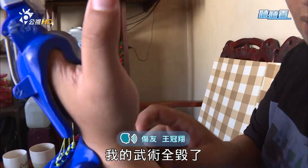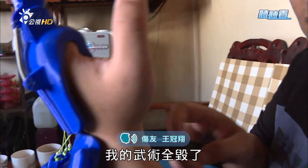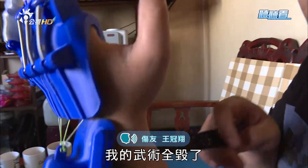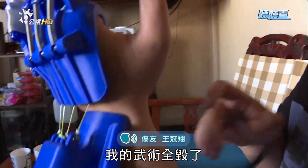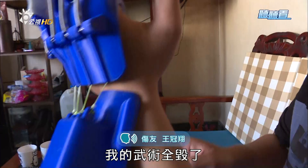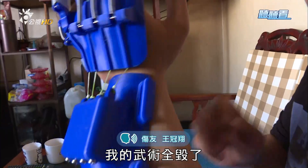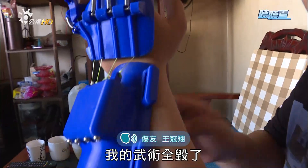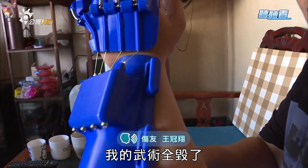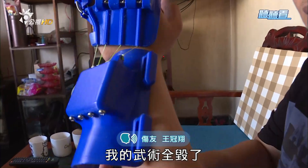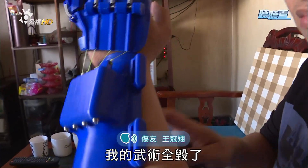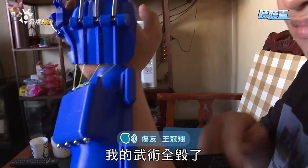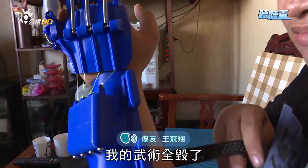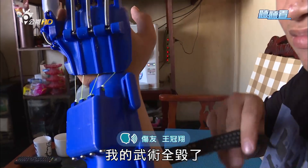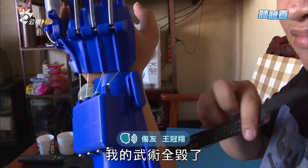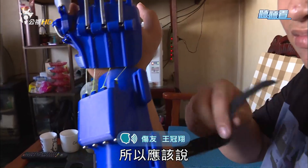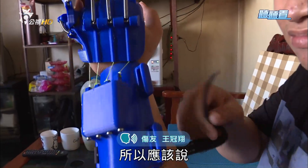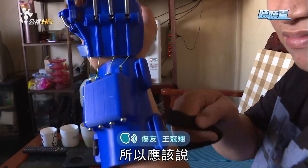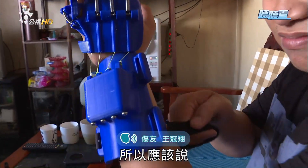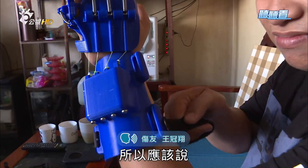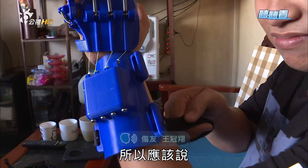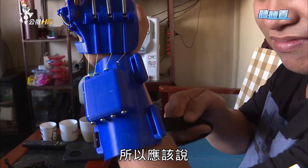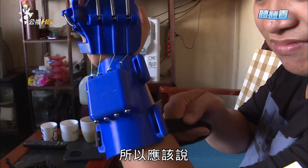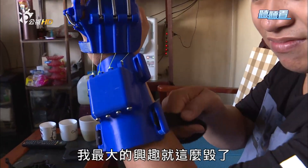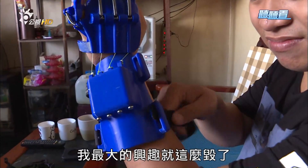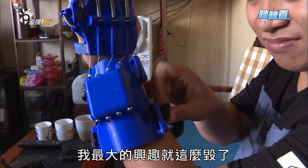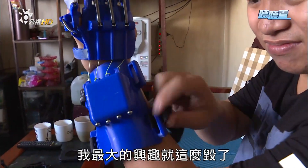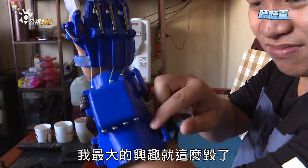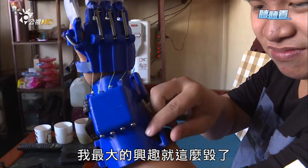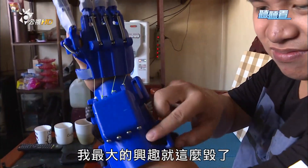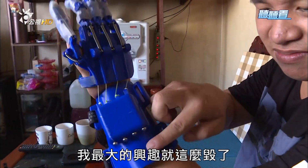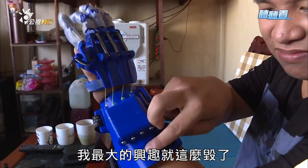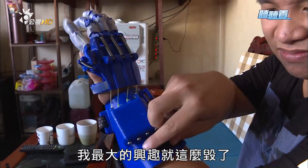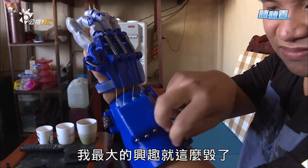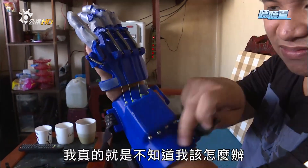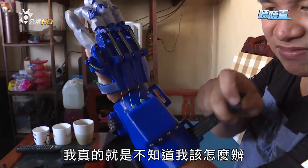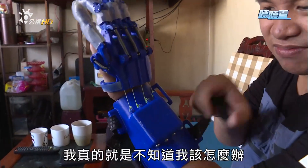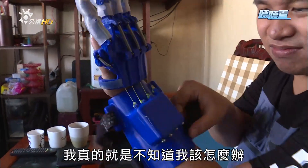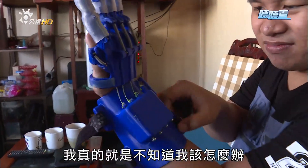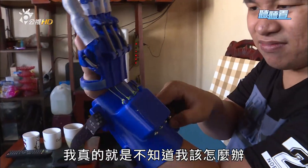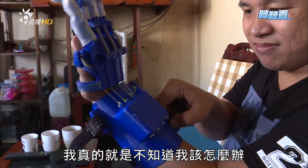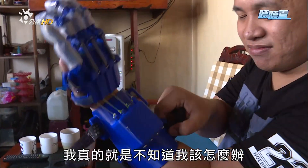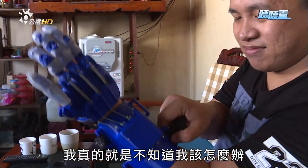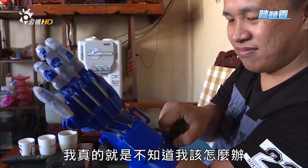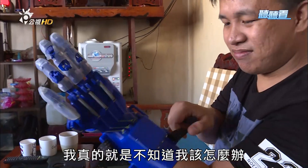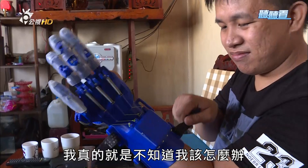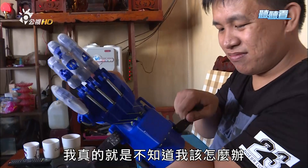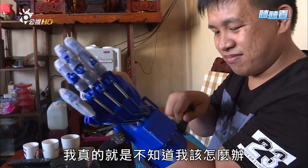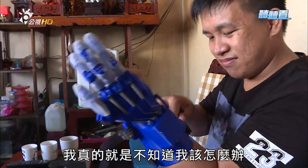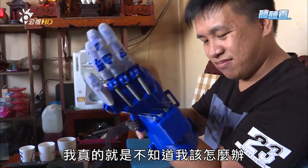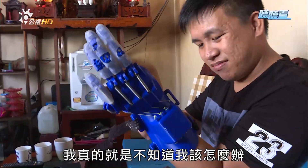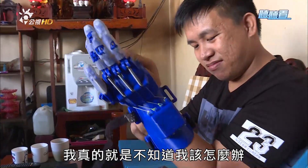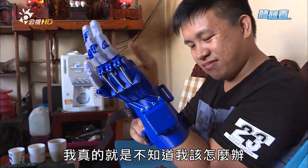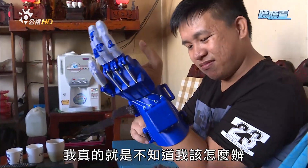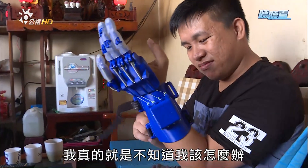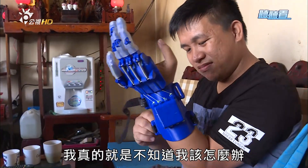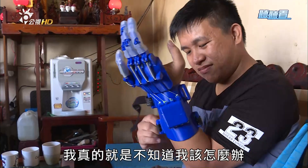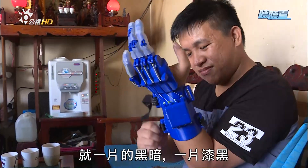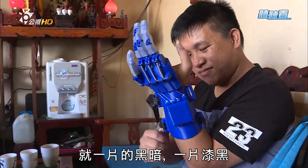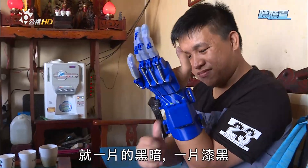武术全毁了，所以应该说我最大的兴趣就那么毁了，我真的就是不知道我该怎么办，就一片的